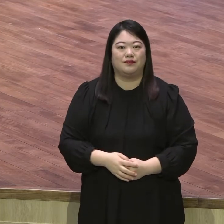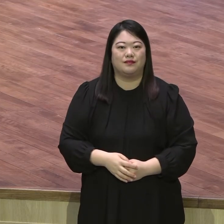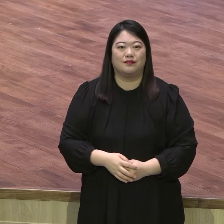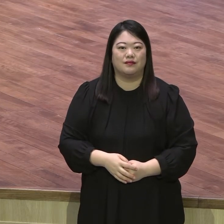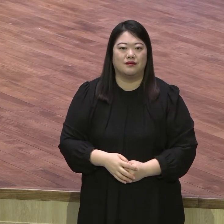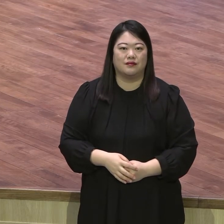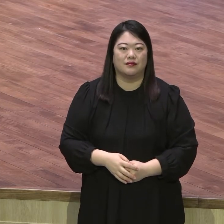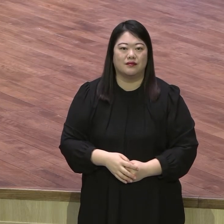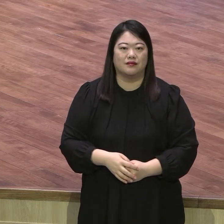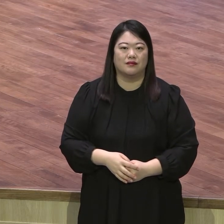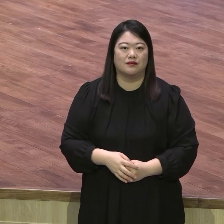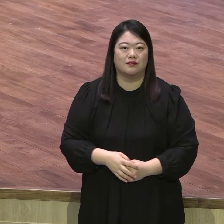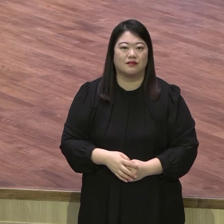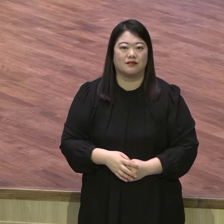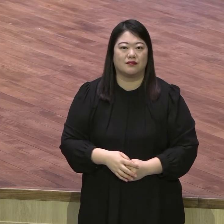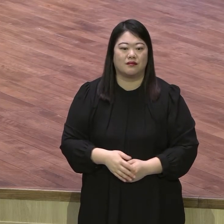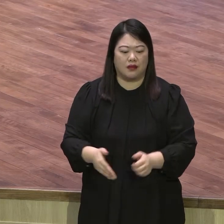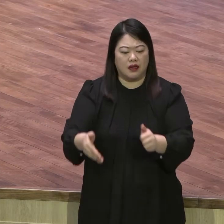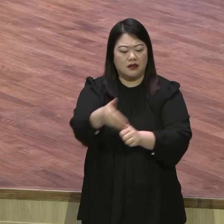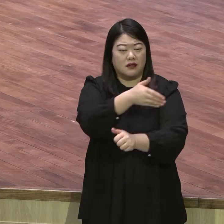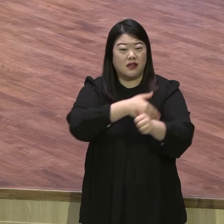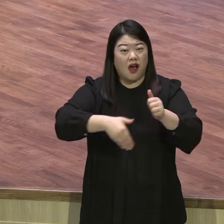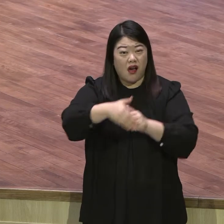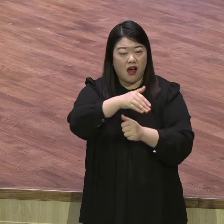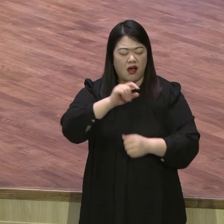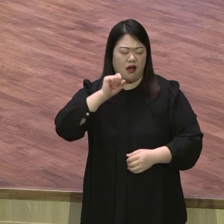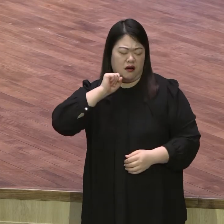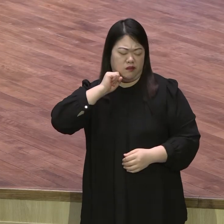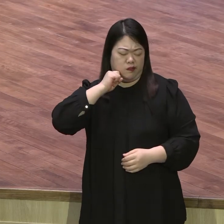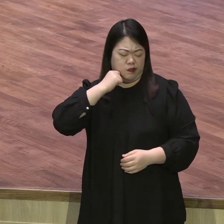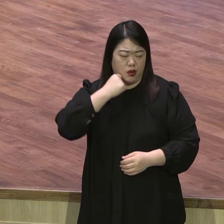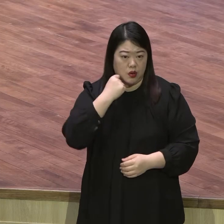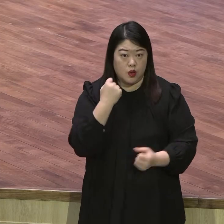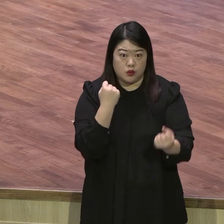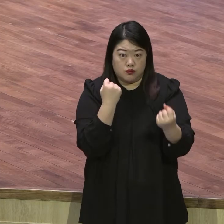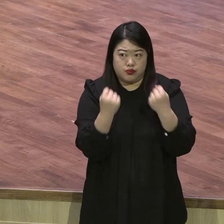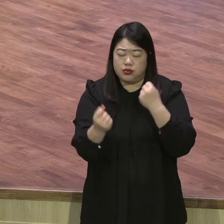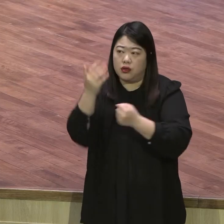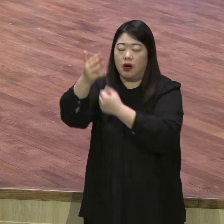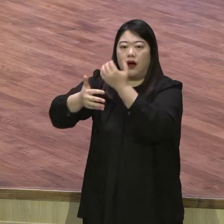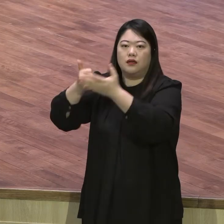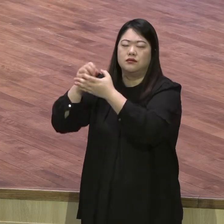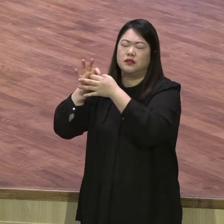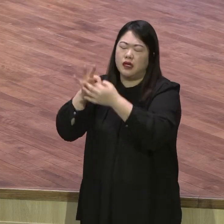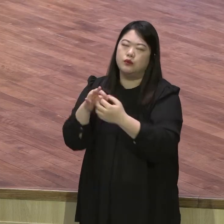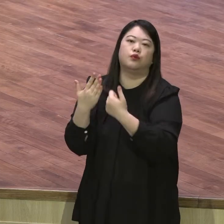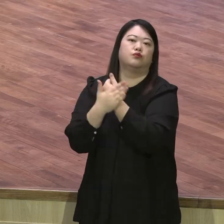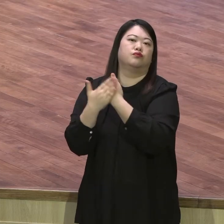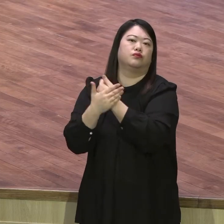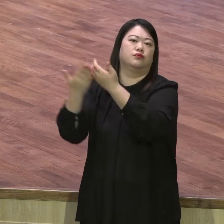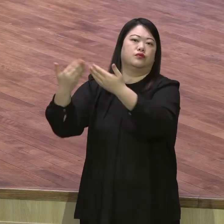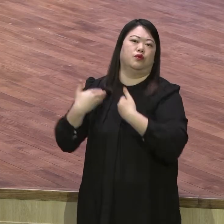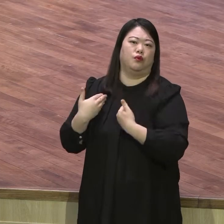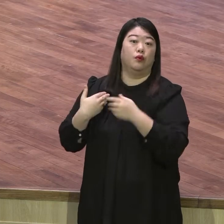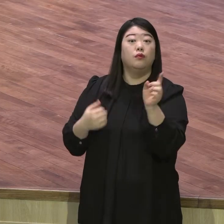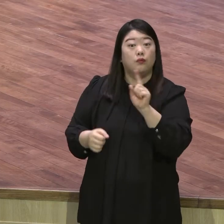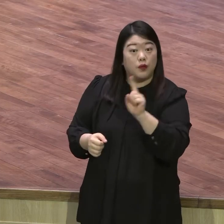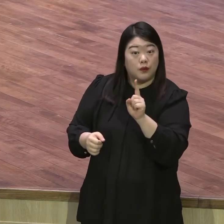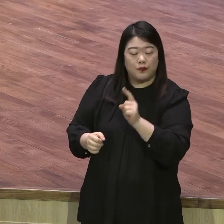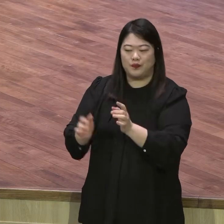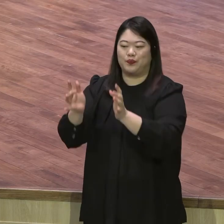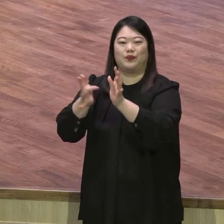가운데서 하나님께서는 큰 위로를 우리에게 해주고 계십니다. 그것이 뭐냐?